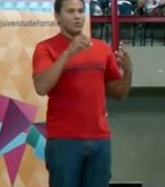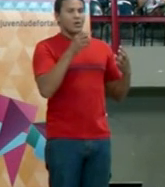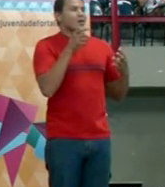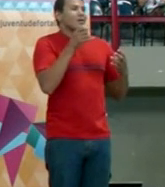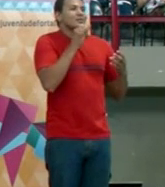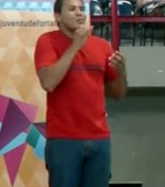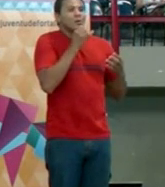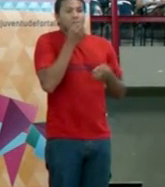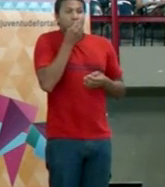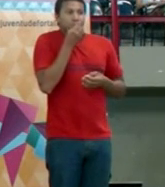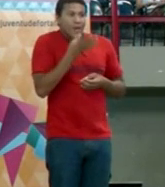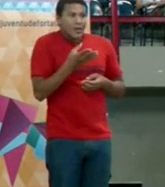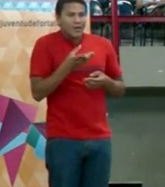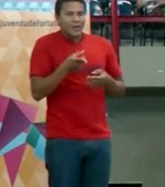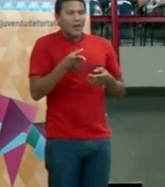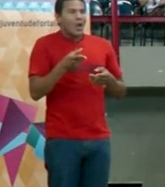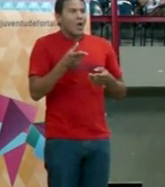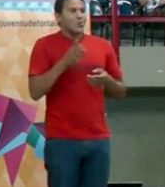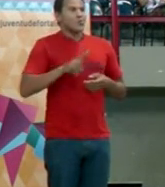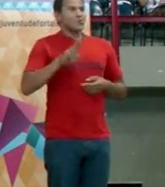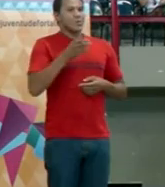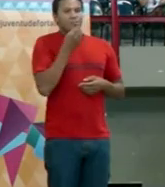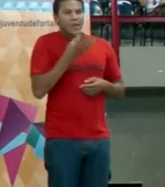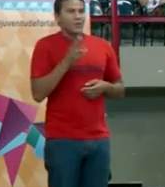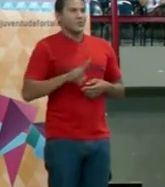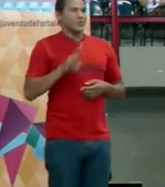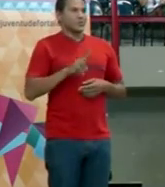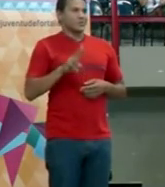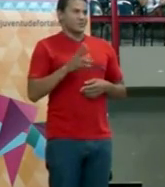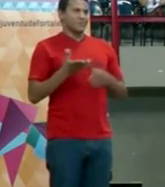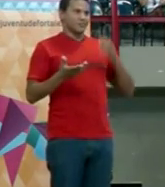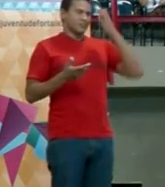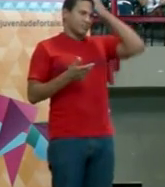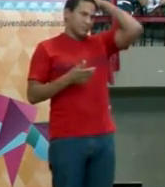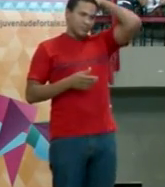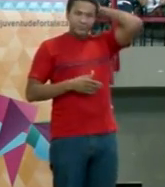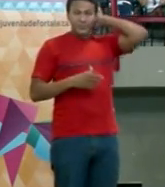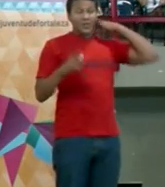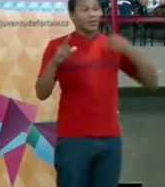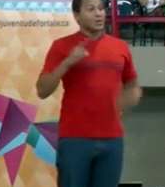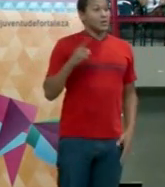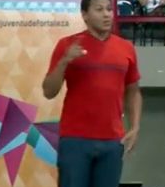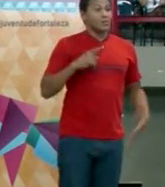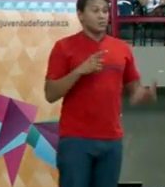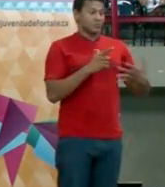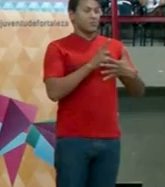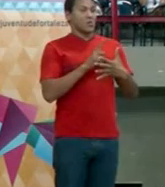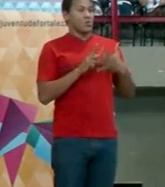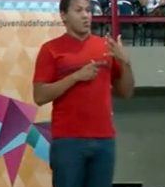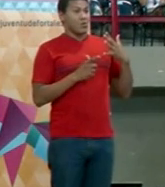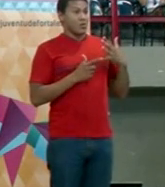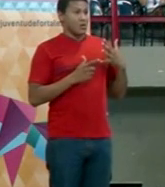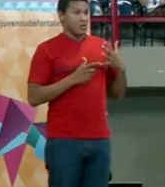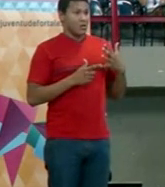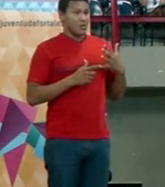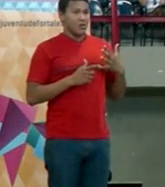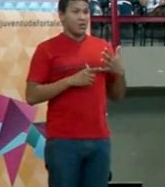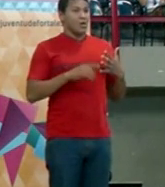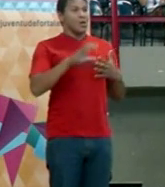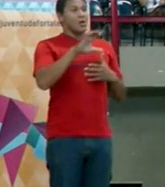Outro sinônimo, elemento que garante a vida. Elemento que garante a